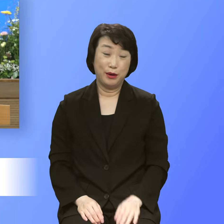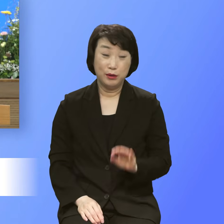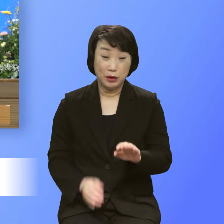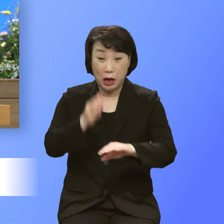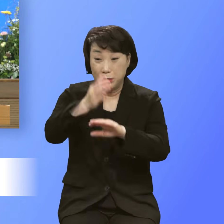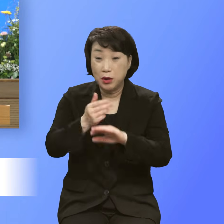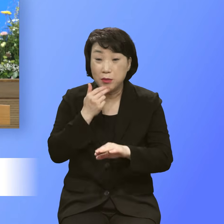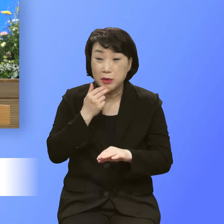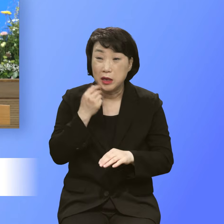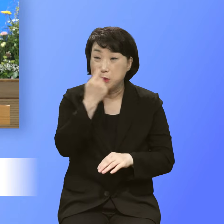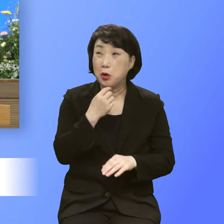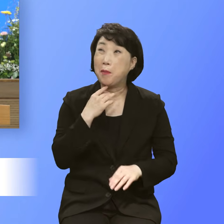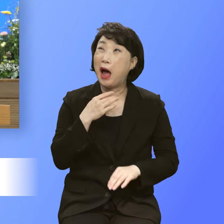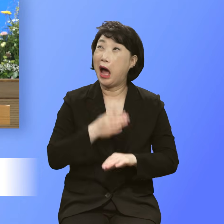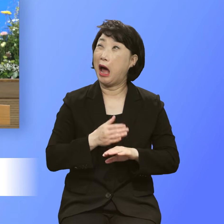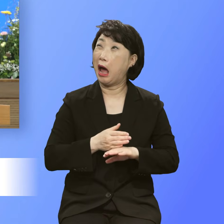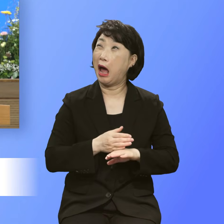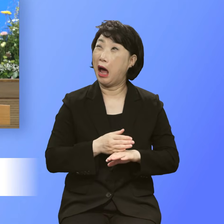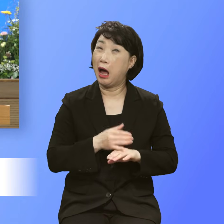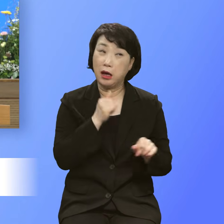감사가 없는데 입으로 감사하대.